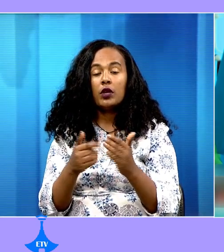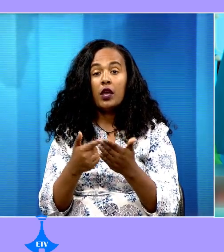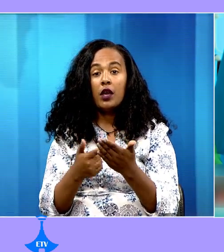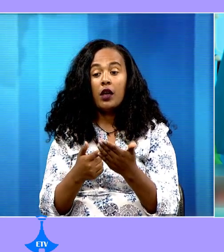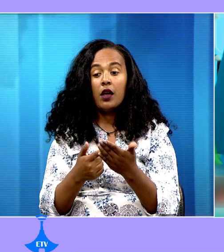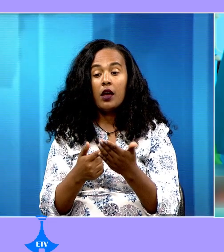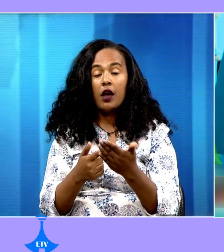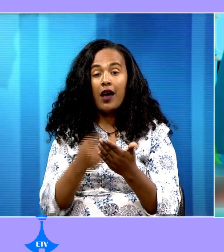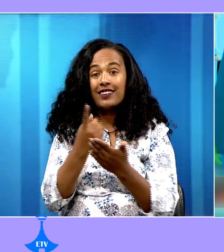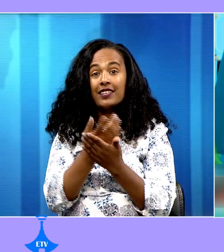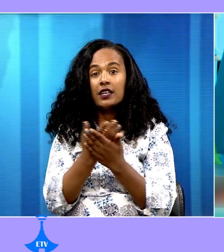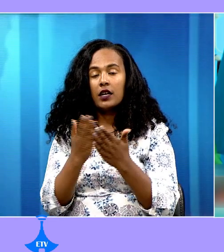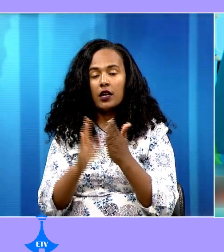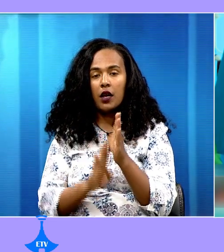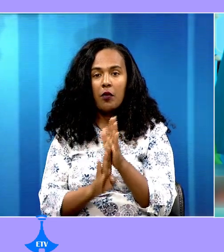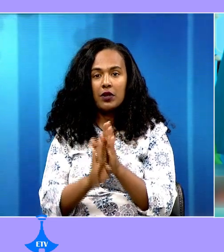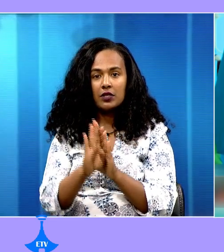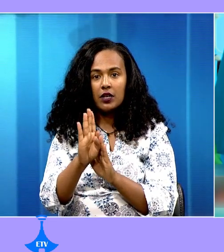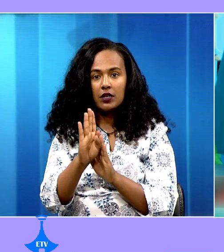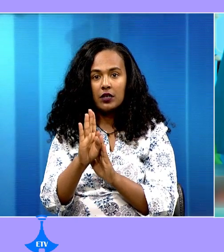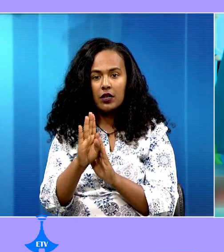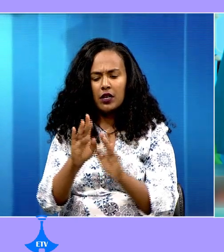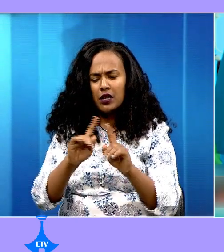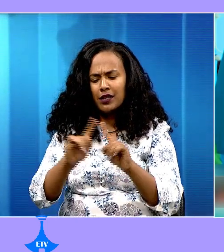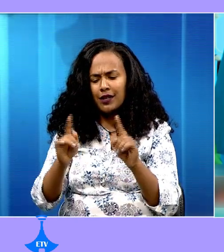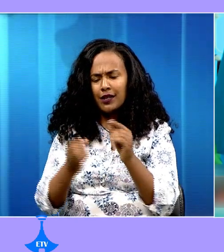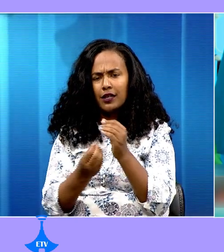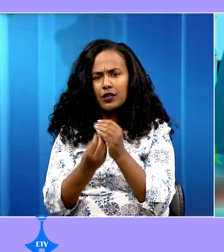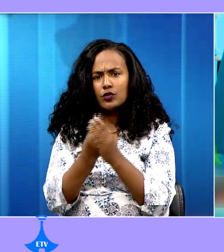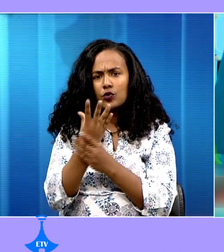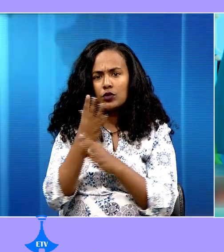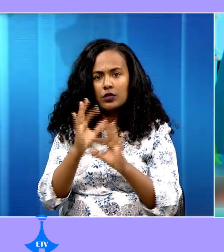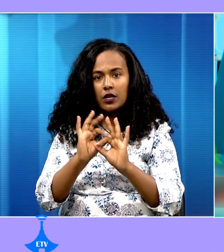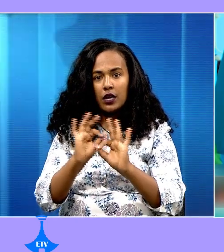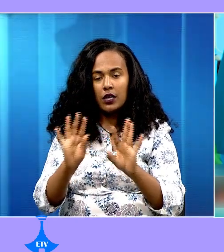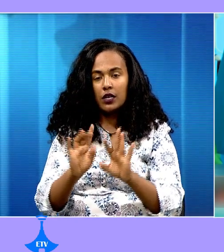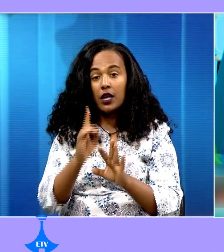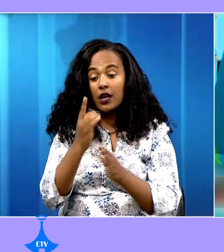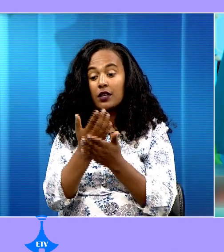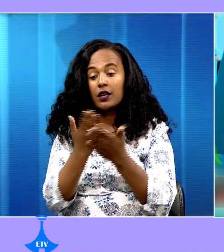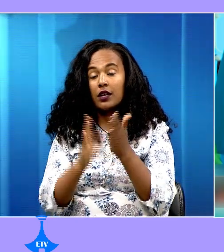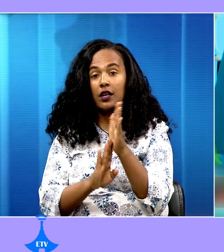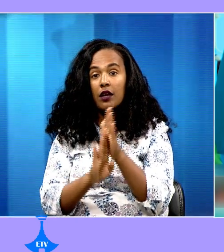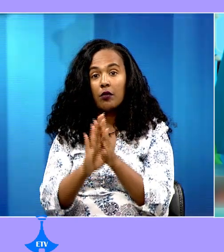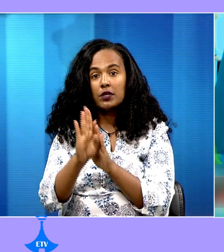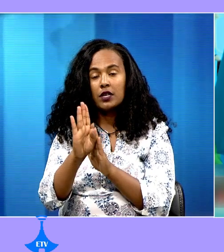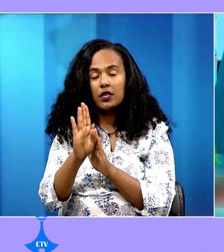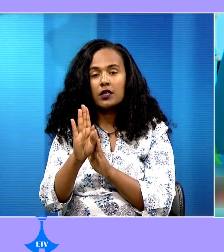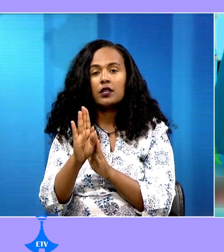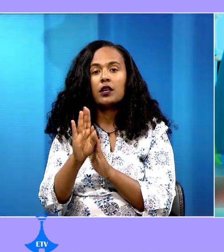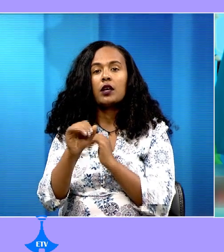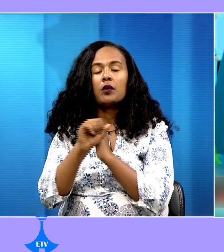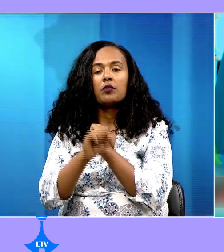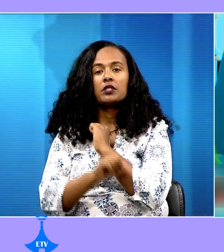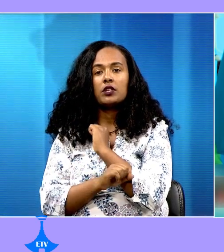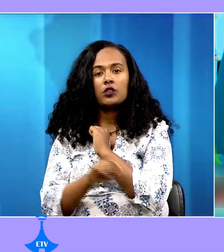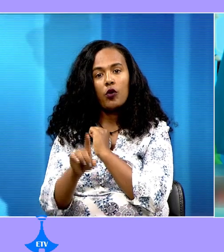አንድን ሀገር ከማሳደግ የተለየ ሪሶርስ ከሌለ በቀር አንድን ሀገር ከማሳደግ አንጻር በጣም ሲግኒፊካንት እና መሰረታዊ የሆነ